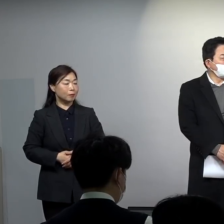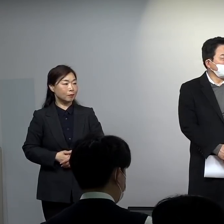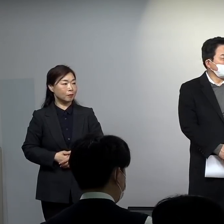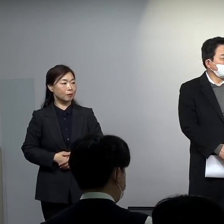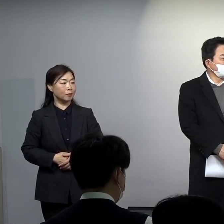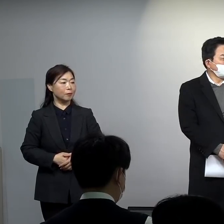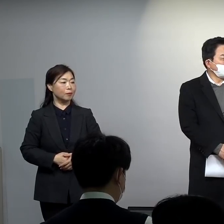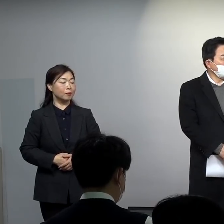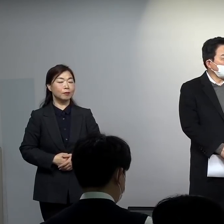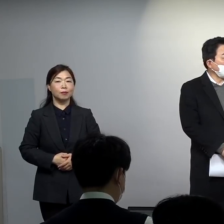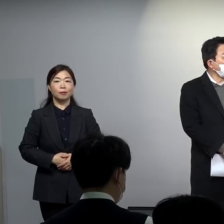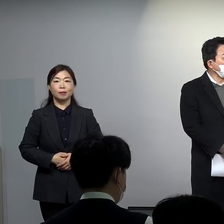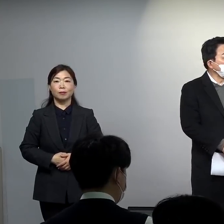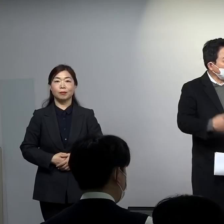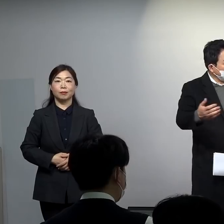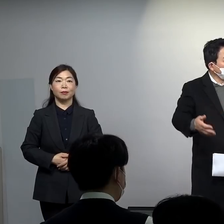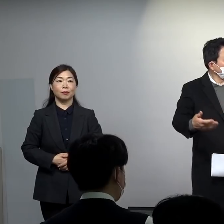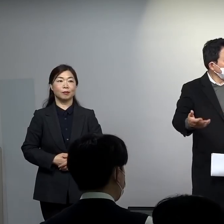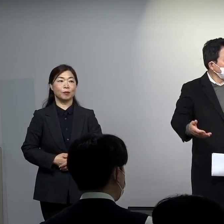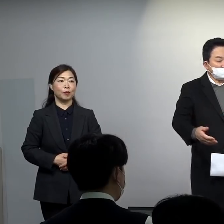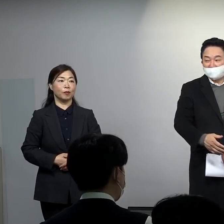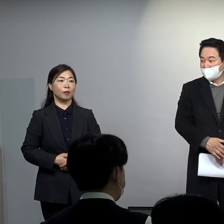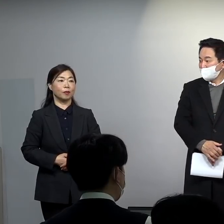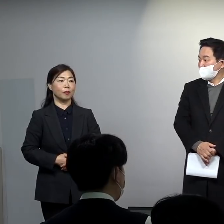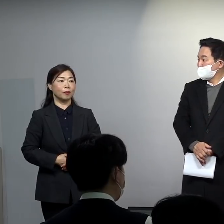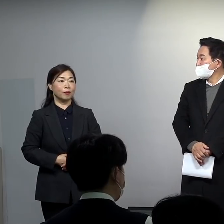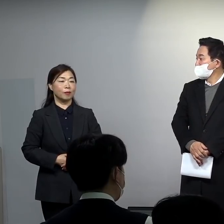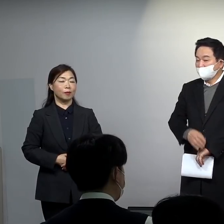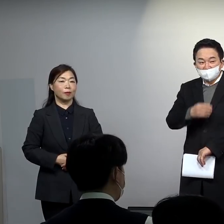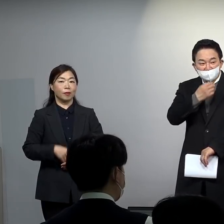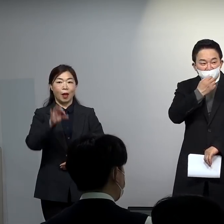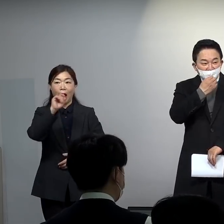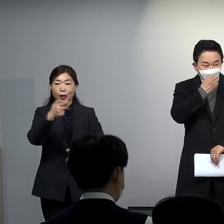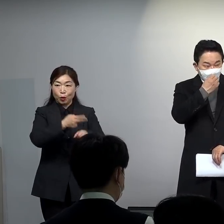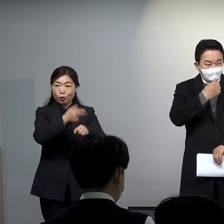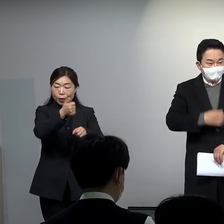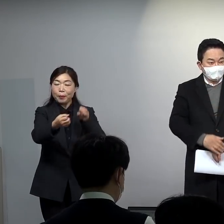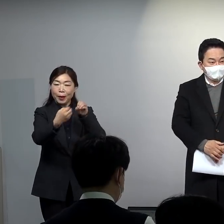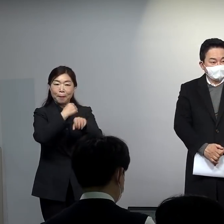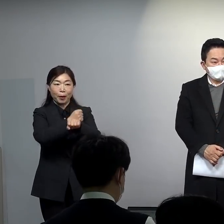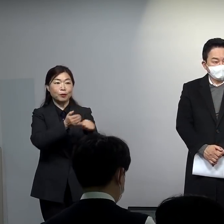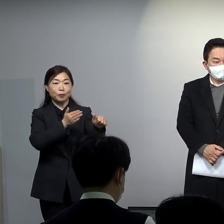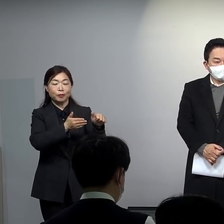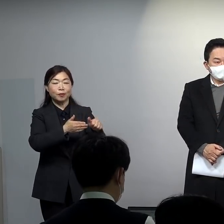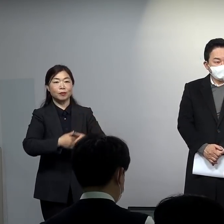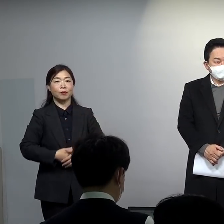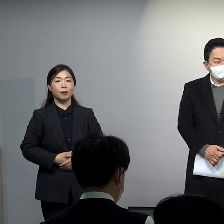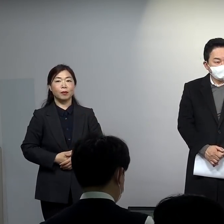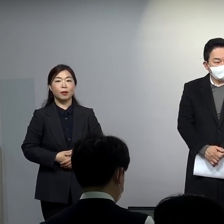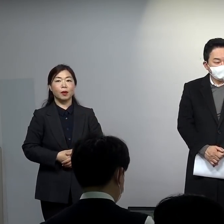제가 네. 다른 질문 받고 안성 교수님께서 답변 주시겠습니다. 예,